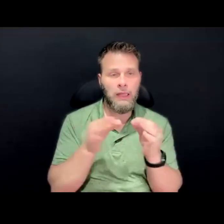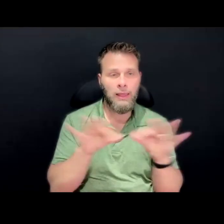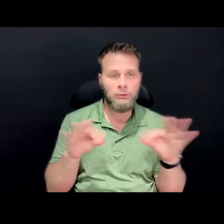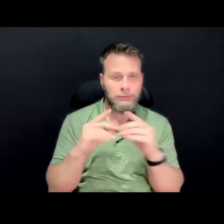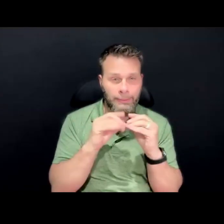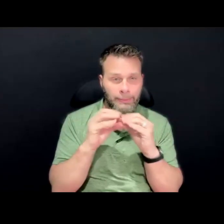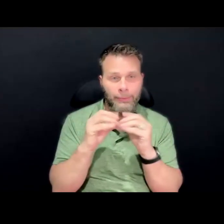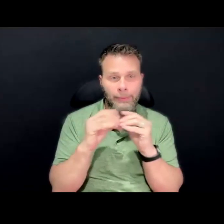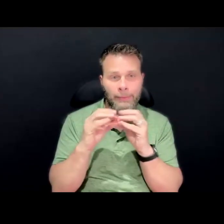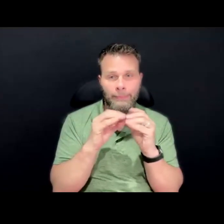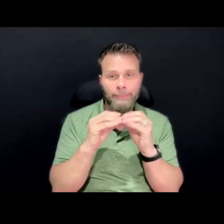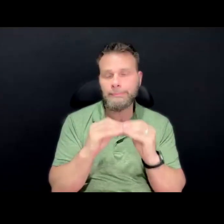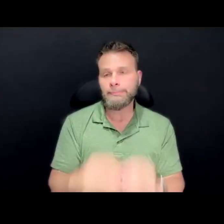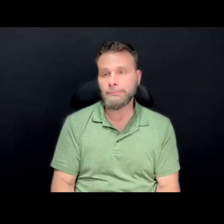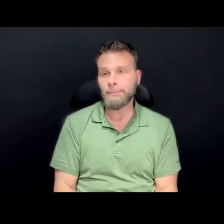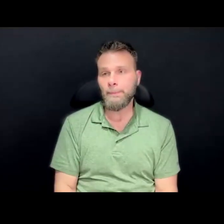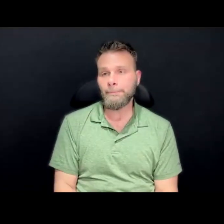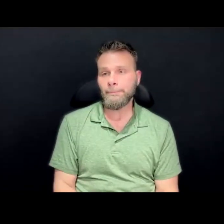yes.